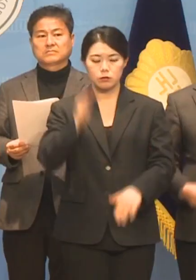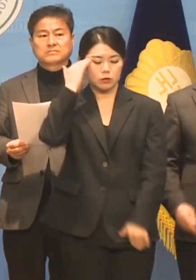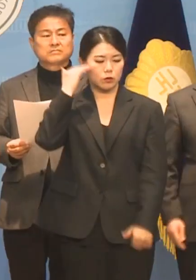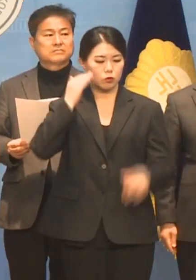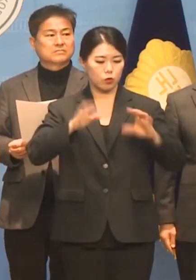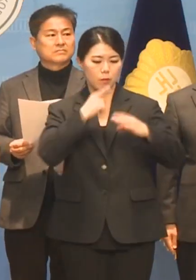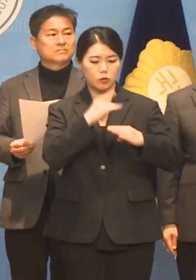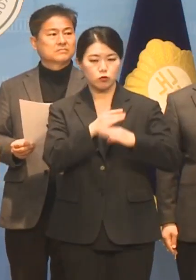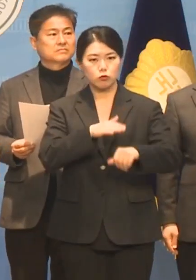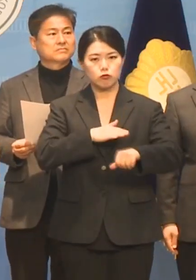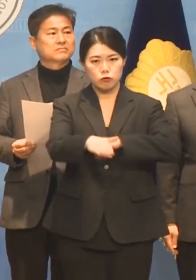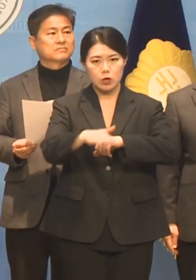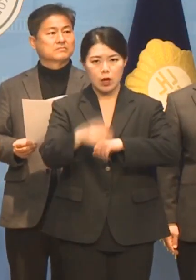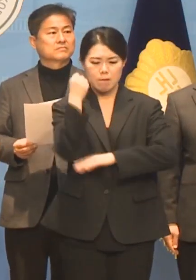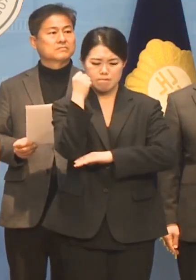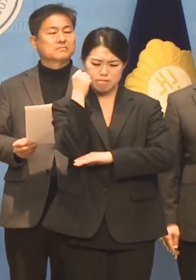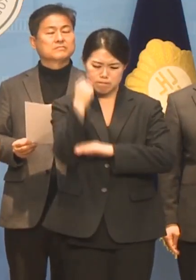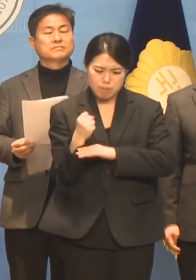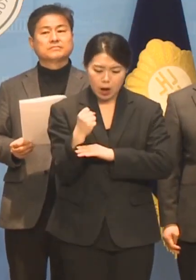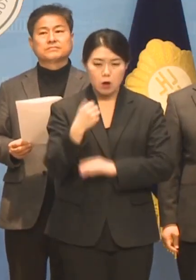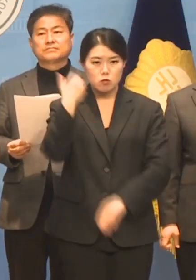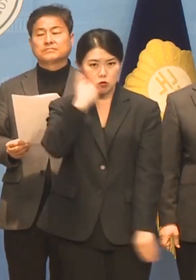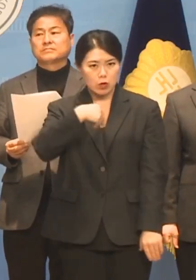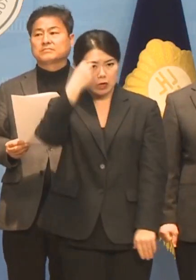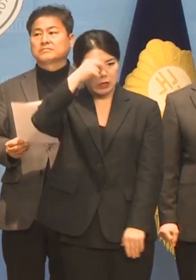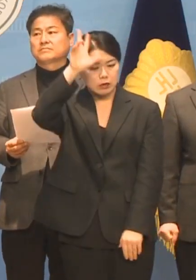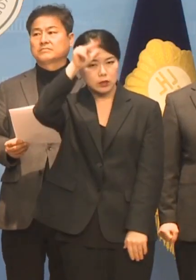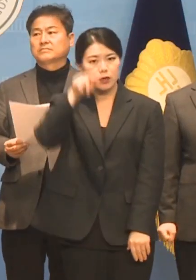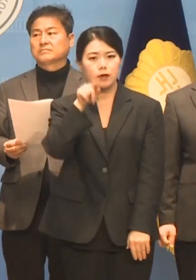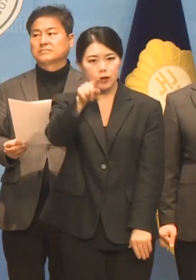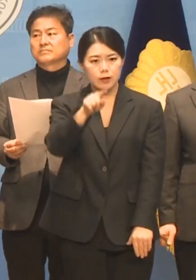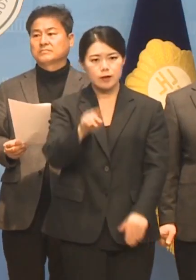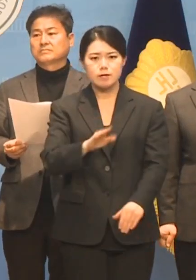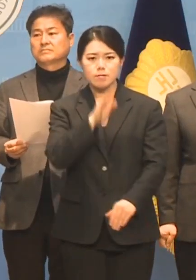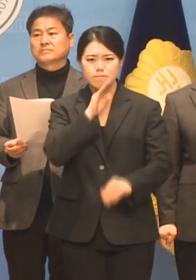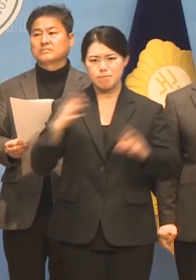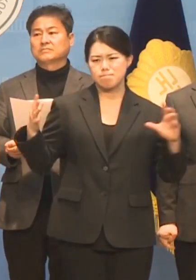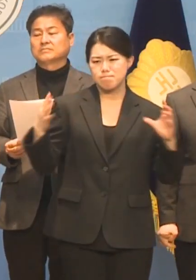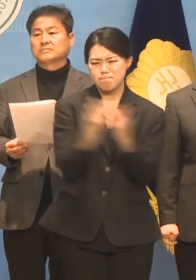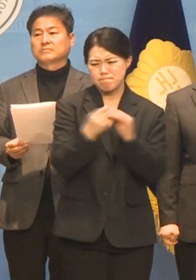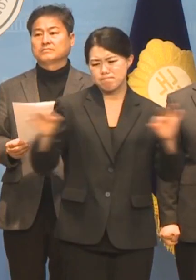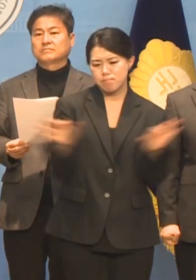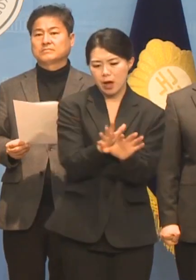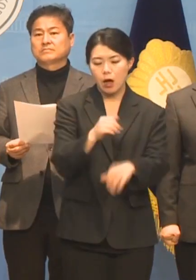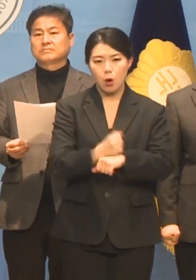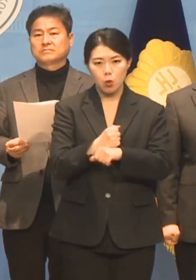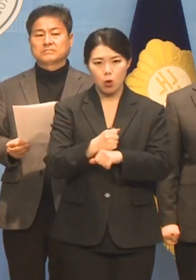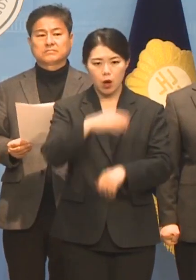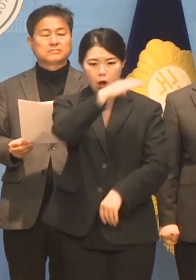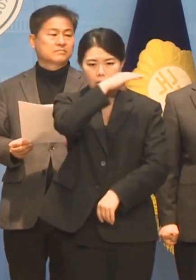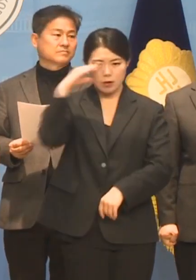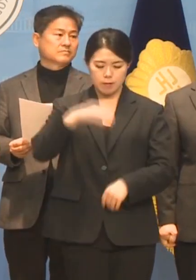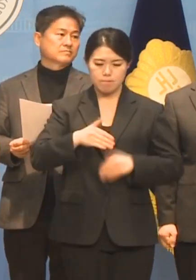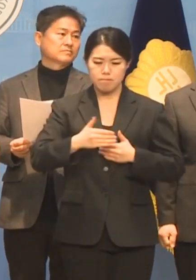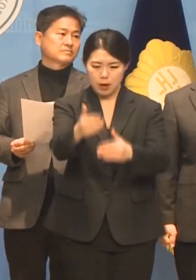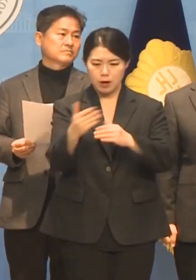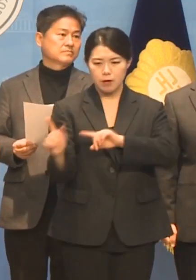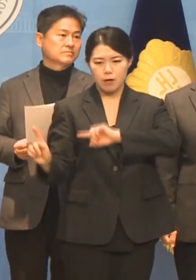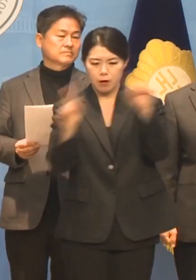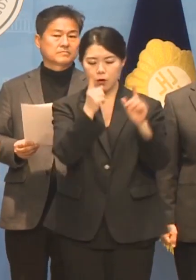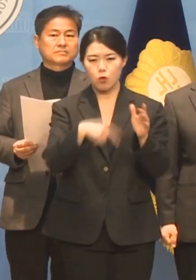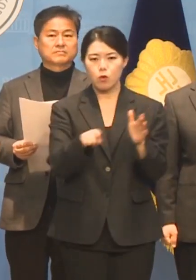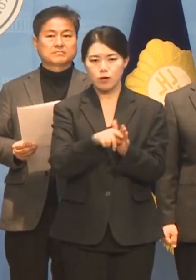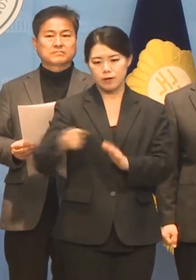대한민국의 민주주의를 병들게 한 정치검찰을 완전히 박멸하여 헌정질서를 바로 세우는 일에